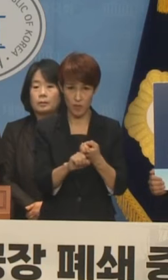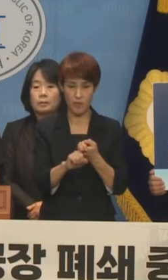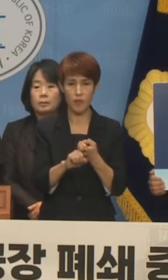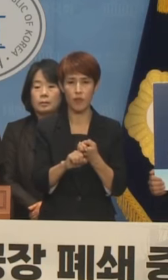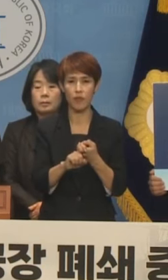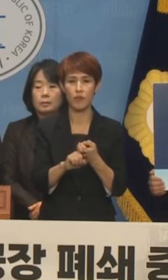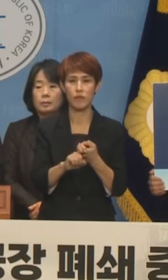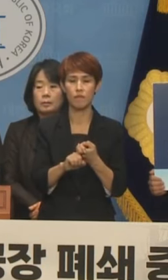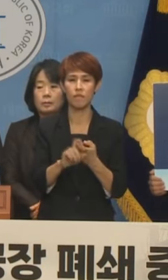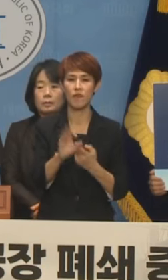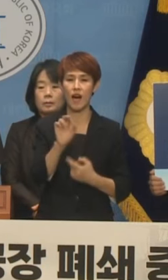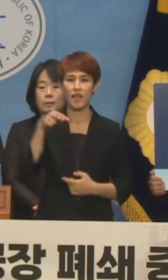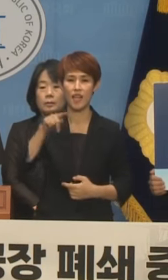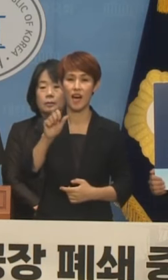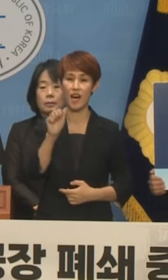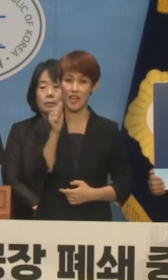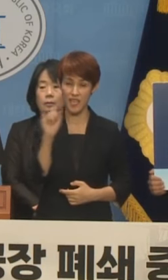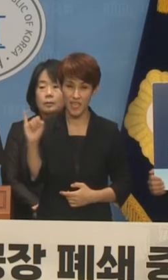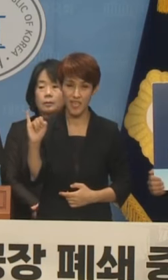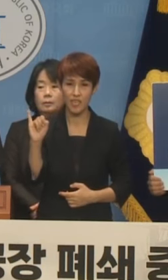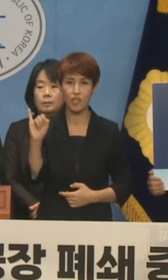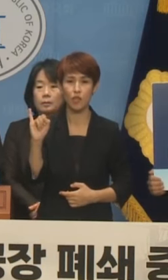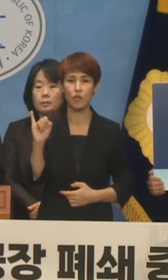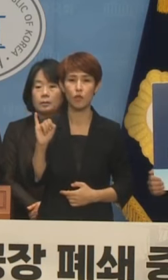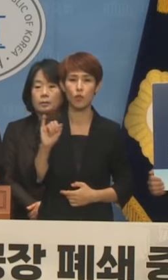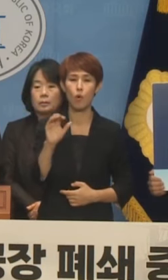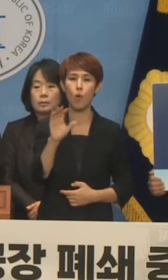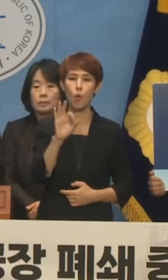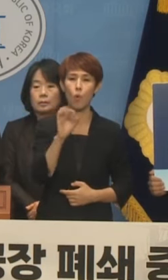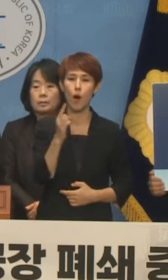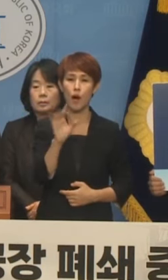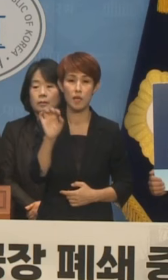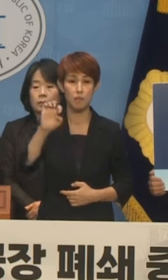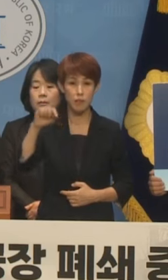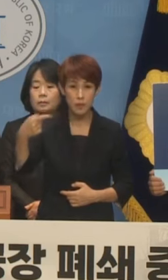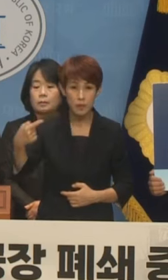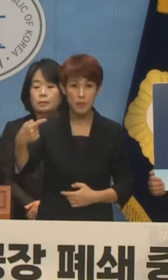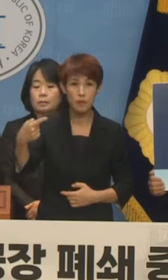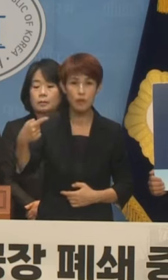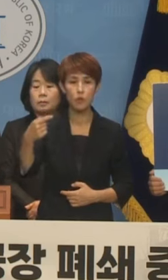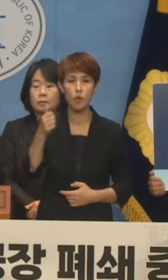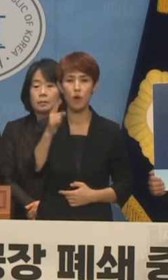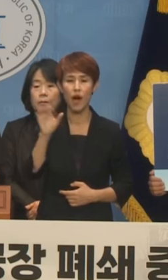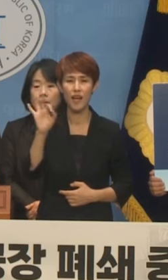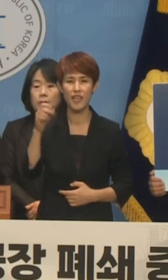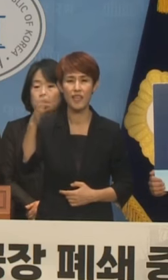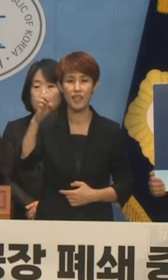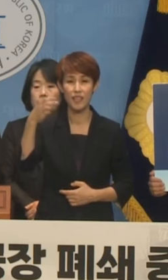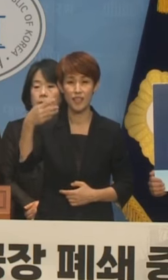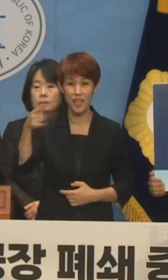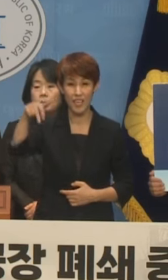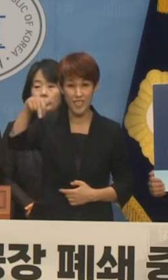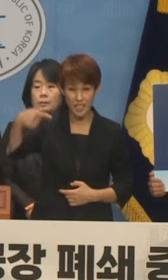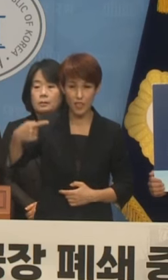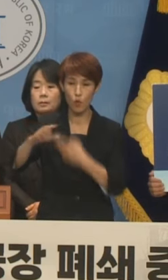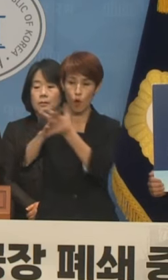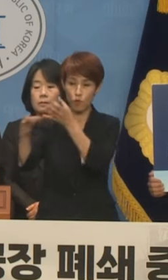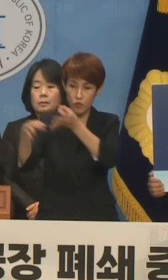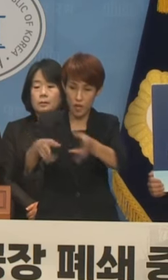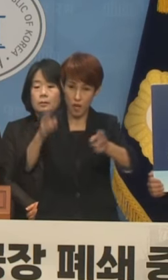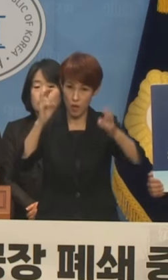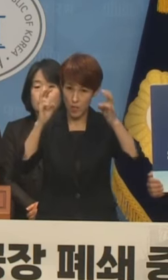한국게이츠, 아사히글라스, 한국사년, 한국와이프, 한국옵티컬 하이테크 등 외투자본의